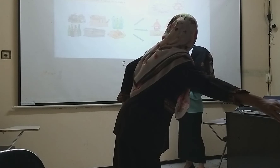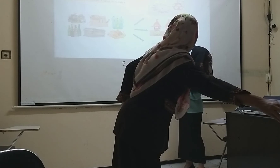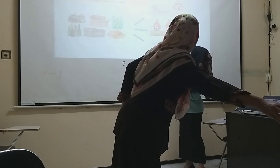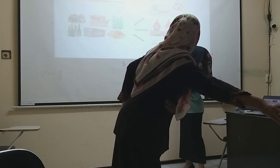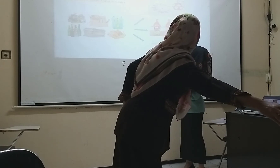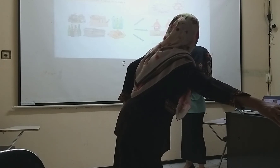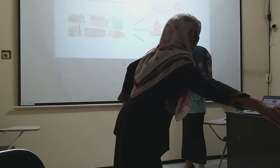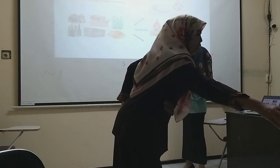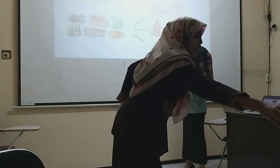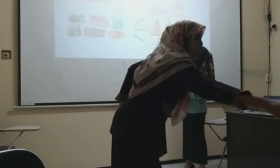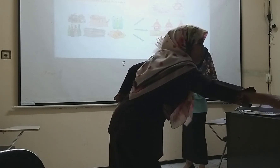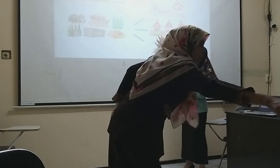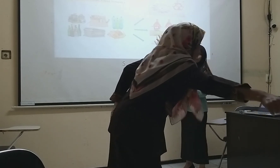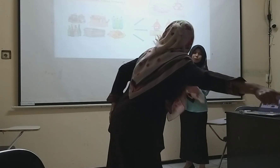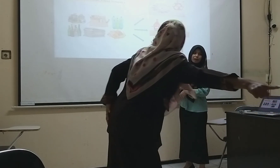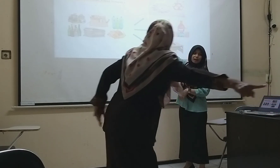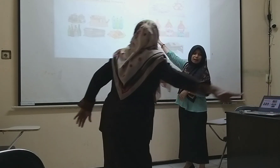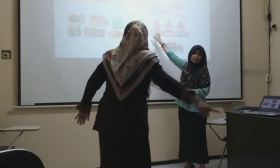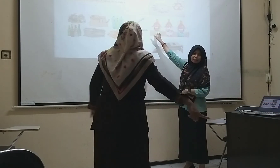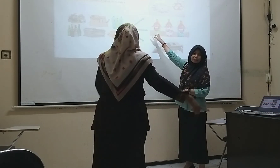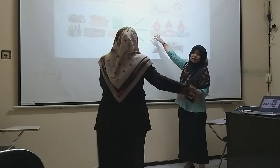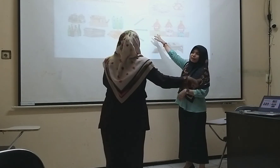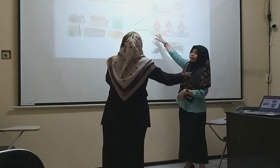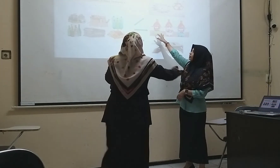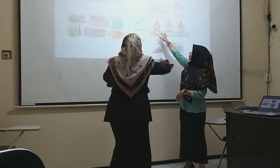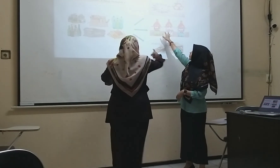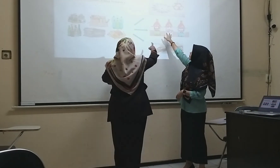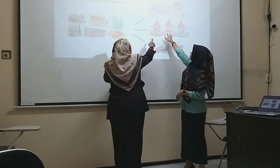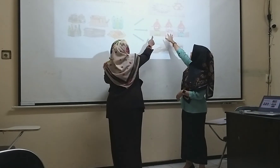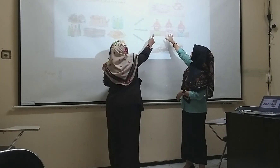hiasan ya untuk tempat bunga.